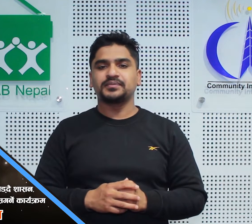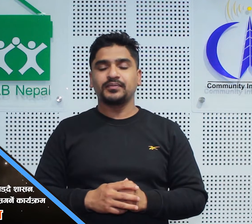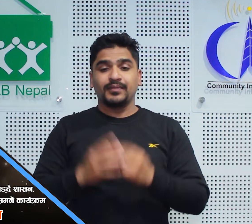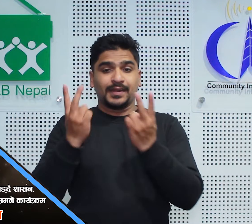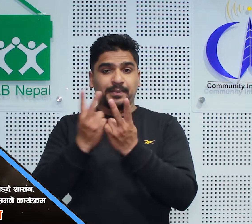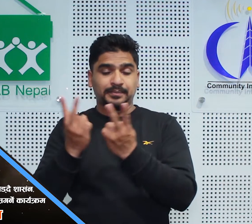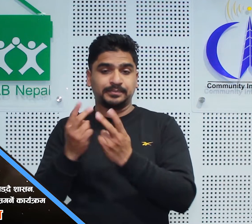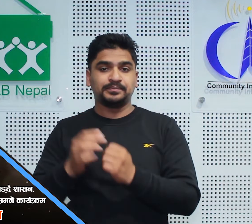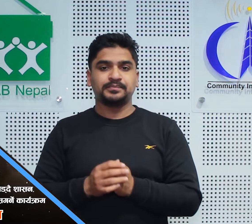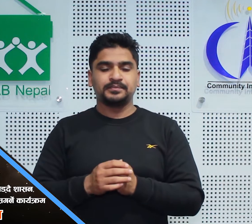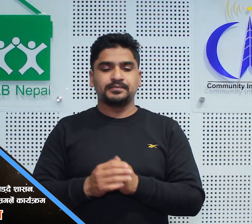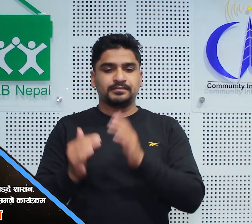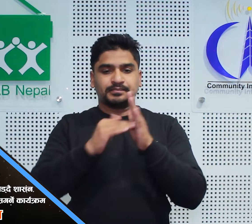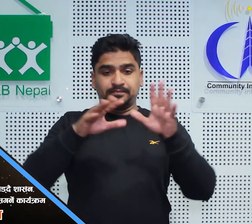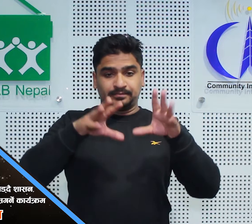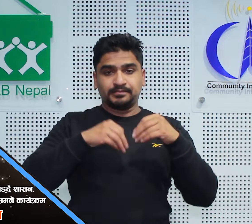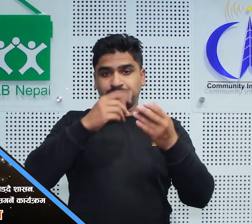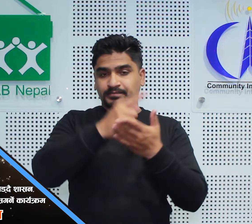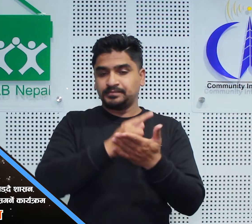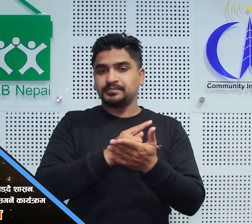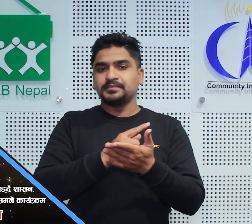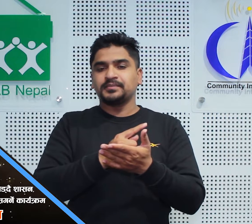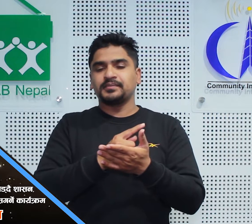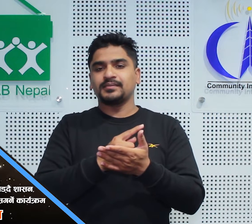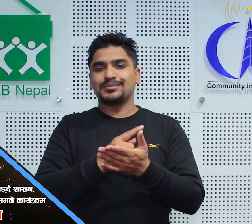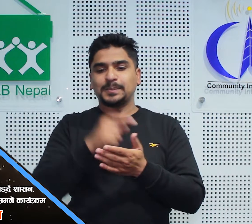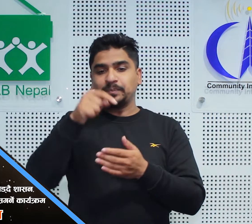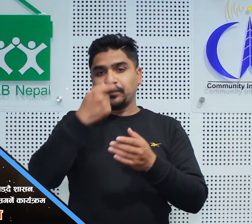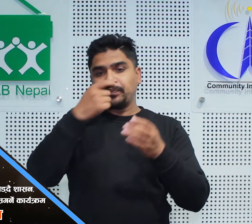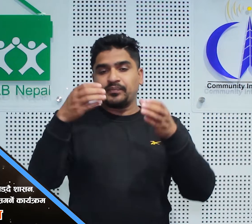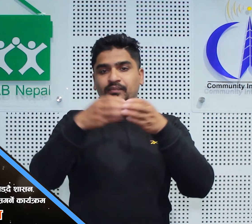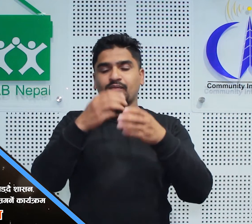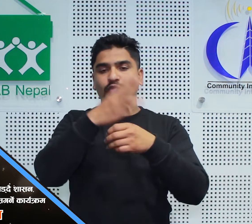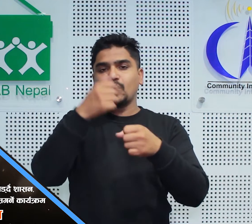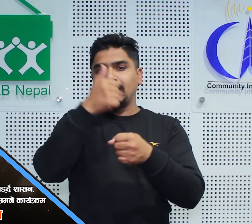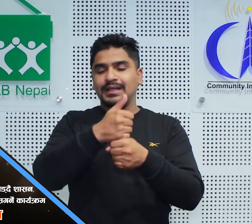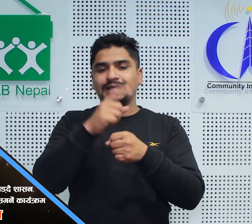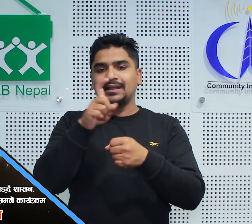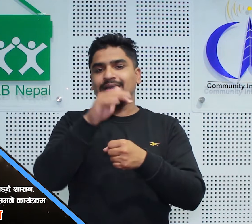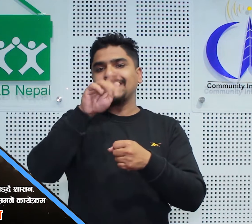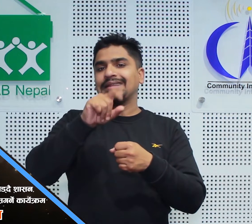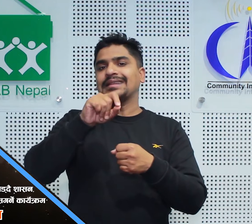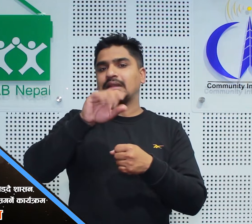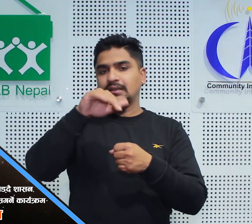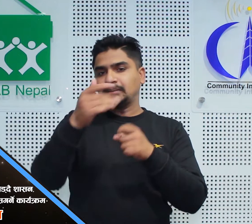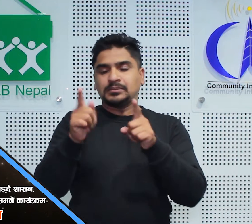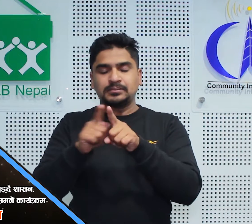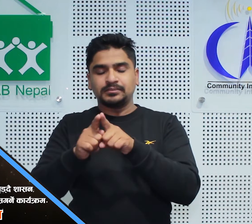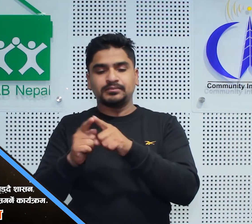त्यस्तै आसन ग्रहणकै क्रममा यस गाउँपालिकाका उपाध्यक्ष गीता विश्वकर्माज्यूलाई अतिथिको आसन